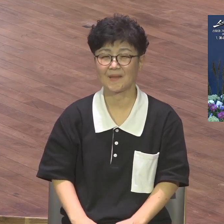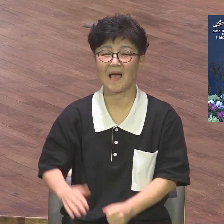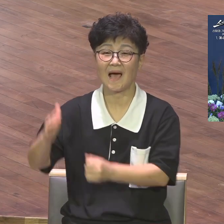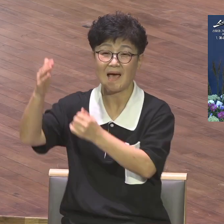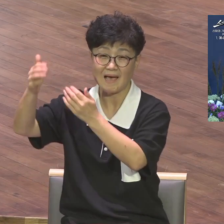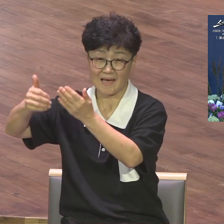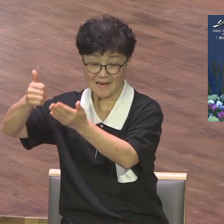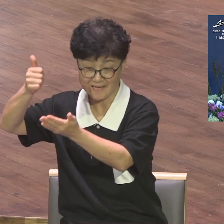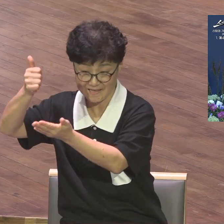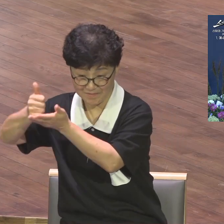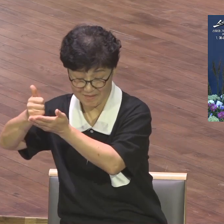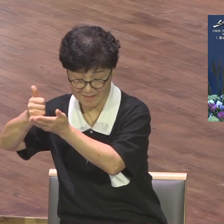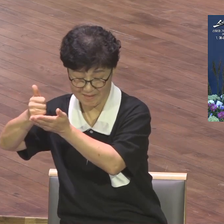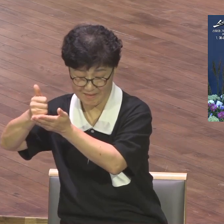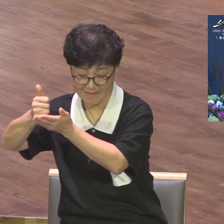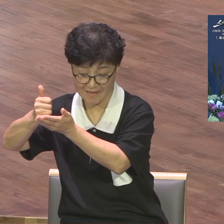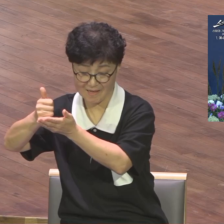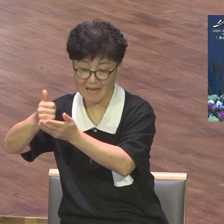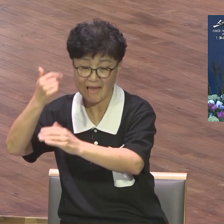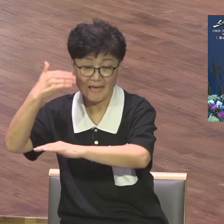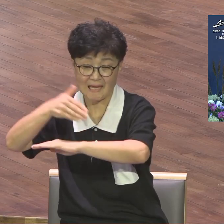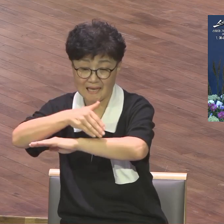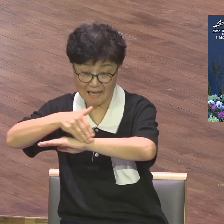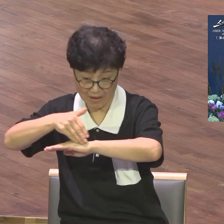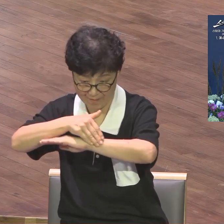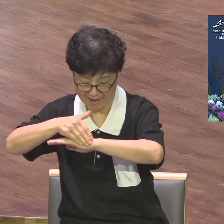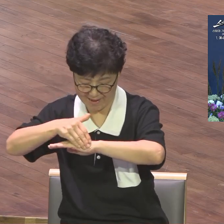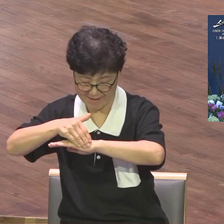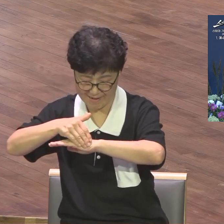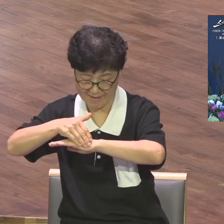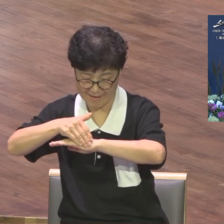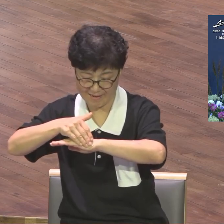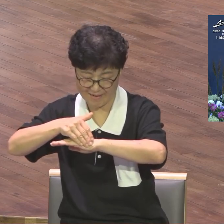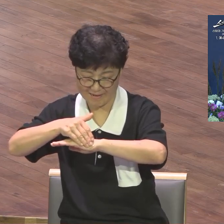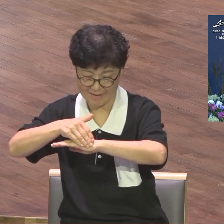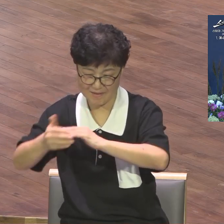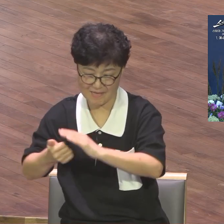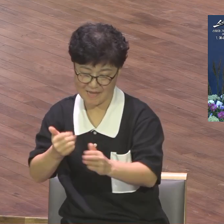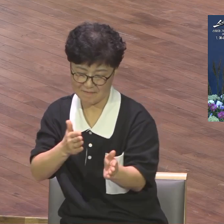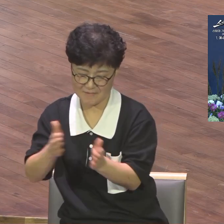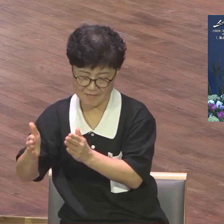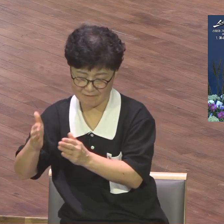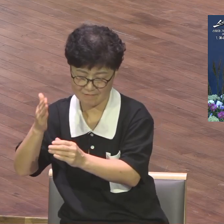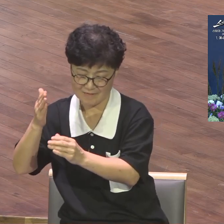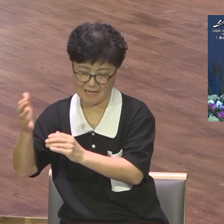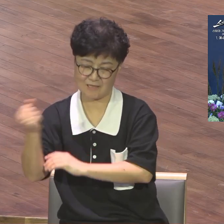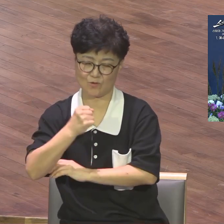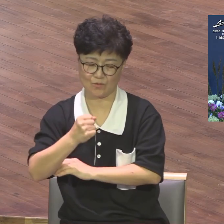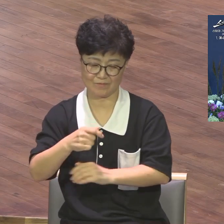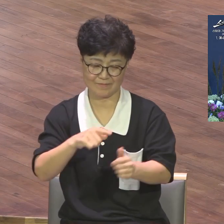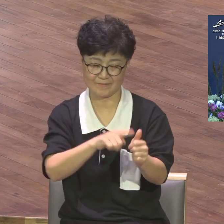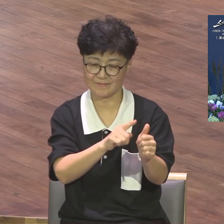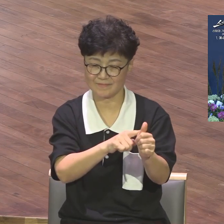하나님께서 작정과 섭리 속에 삭개오를 발견해 주신 것입니다. 이사야 43장 1절에도